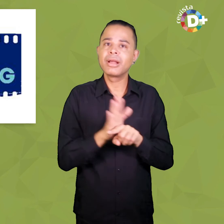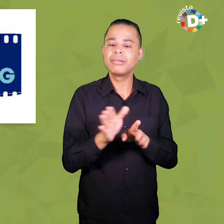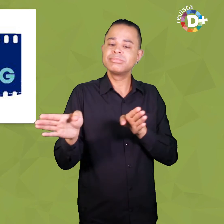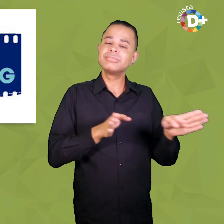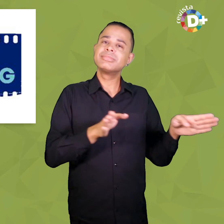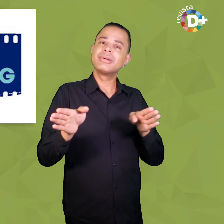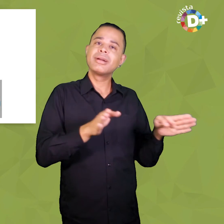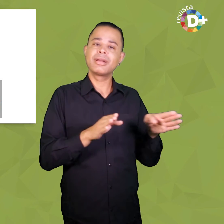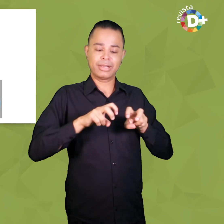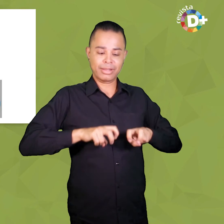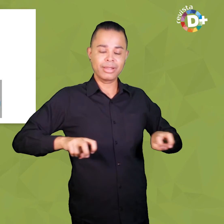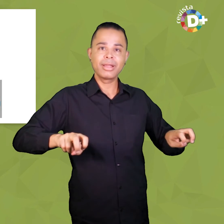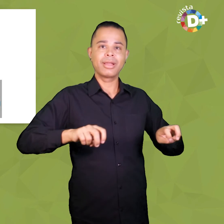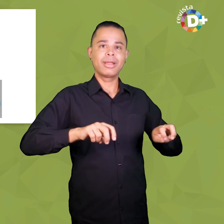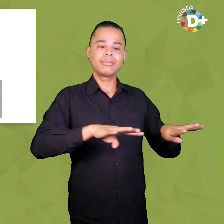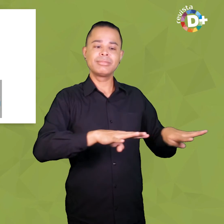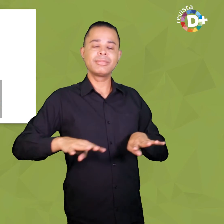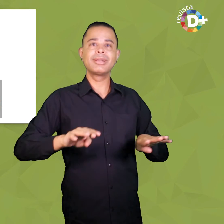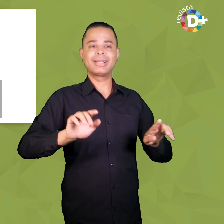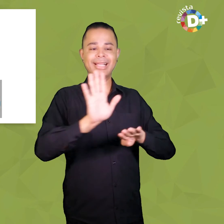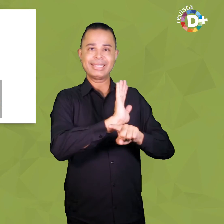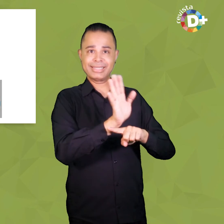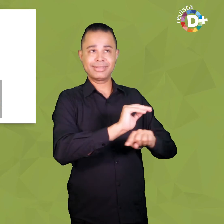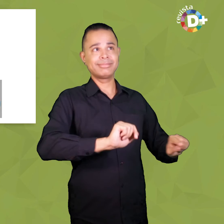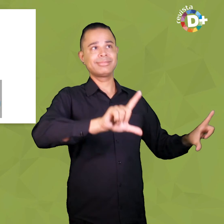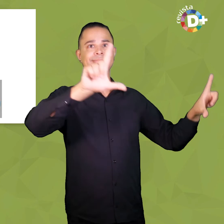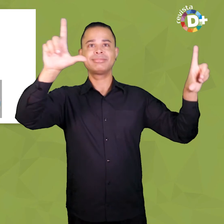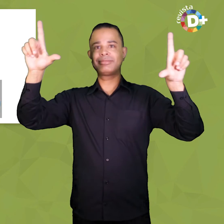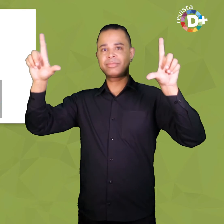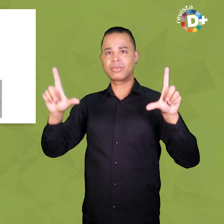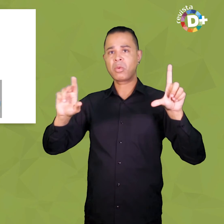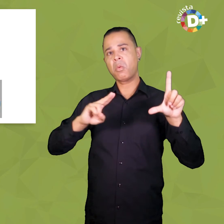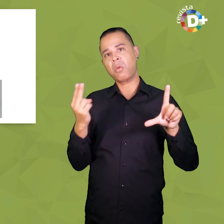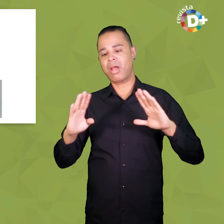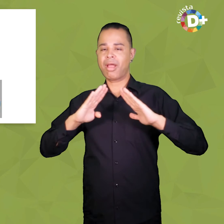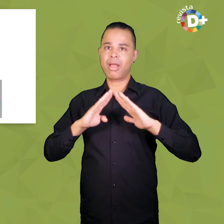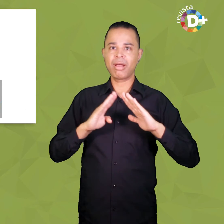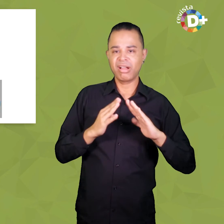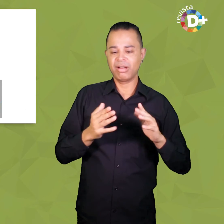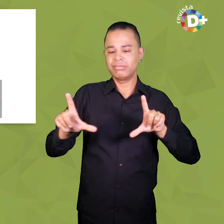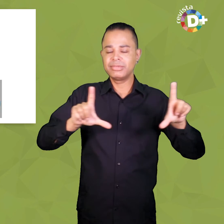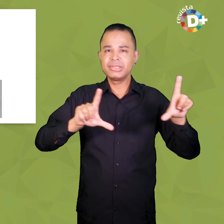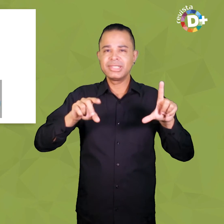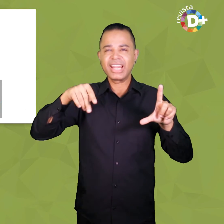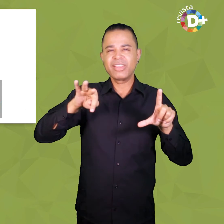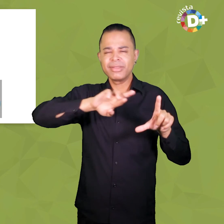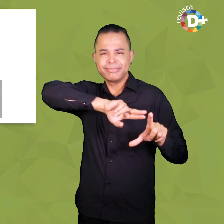salas de cinema e vídeo on demand e outras como vídeo dvd e